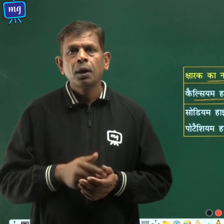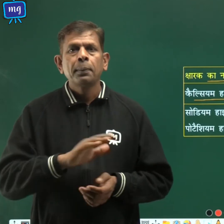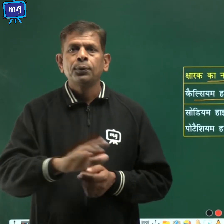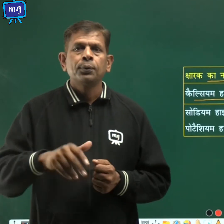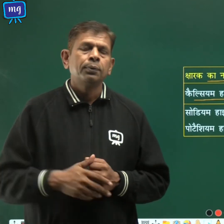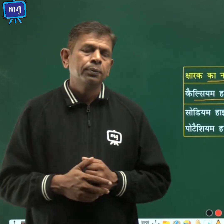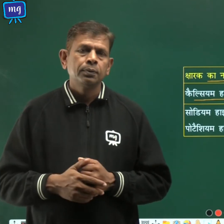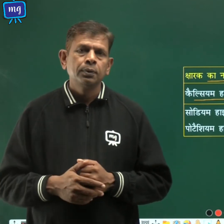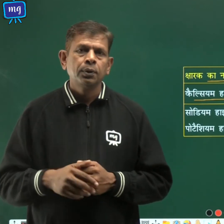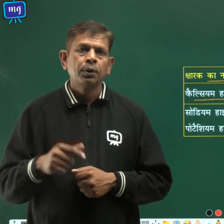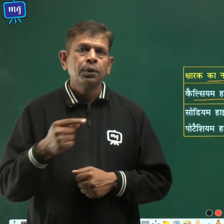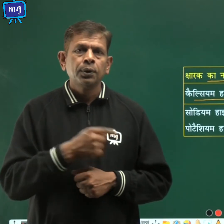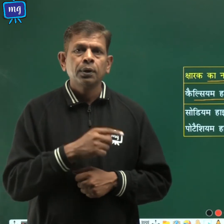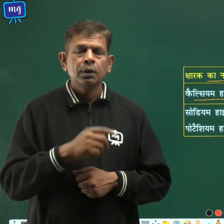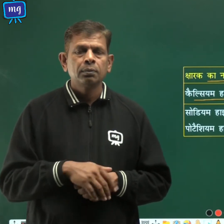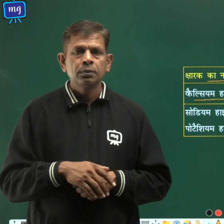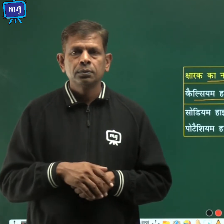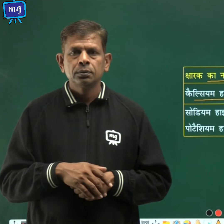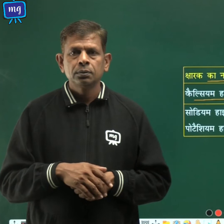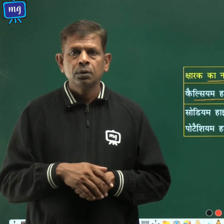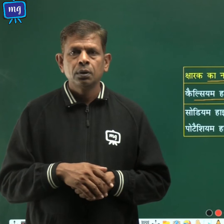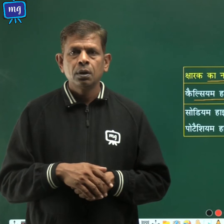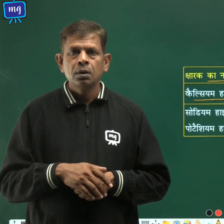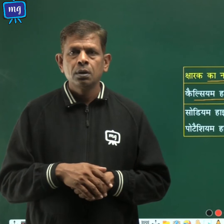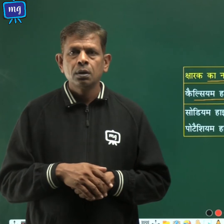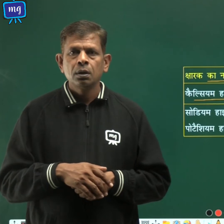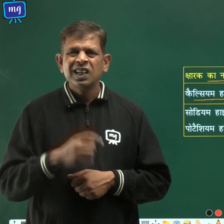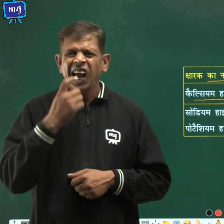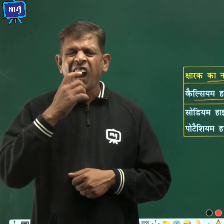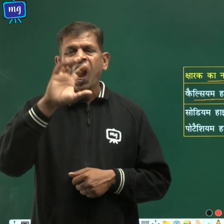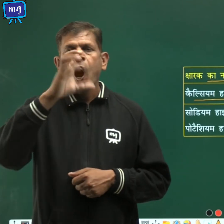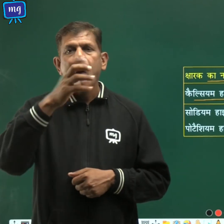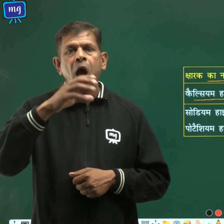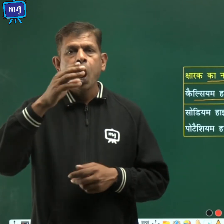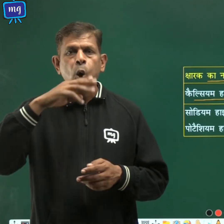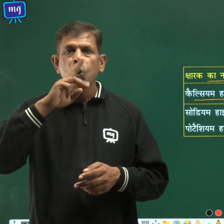बच्चों, कैल्शियम हाइड्रोक्साइड चूने के पानी में पाया जाता है।